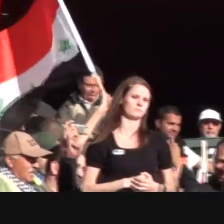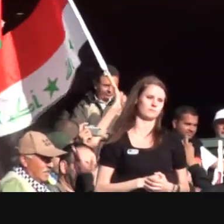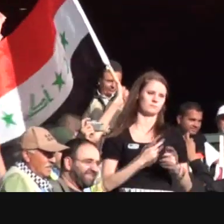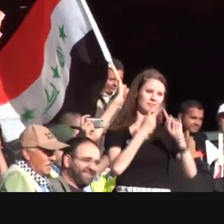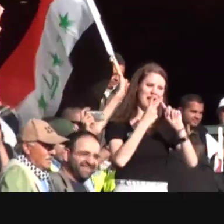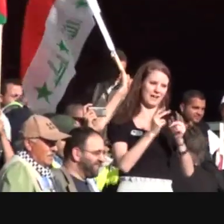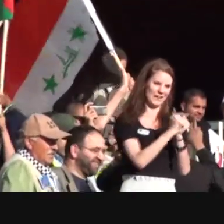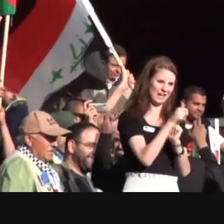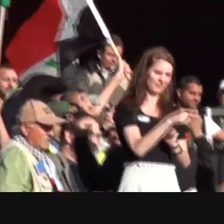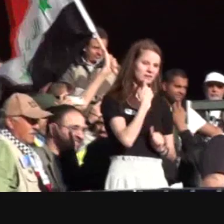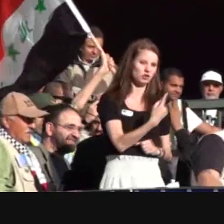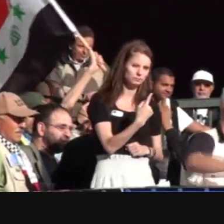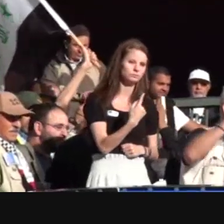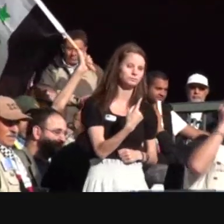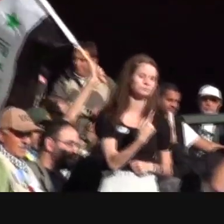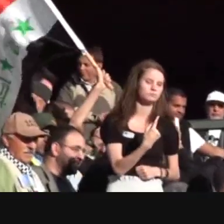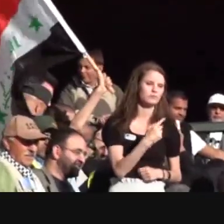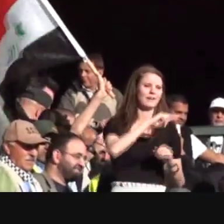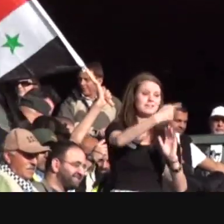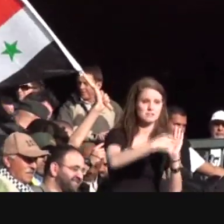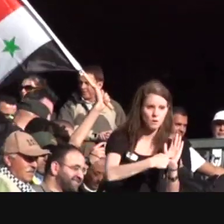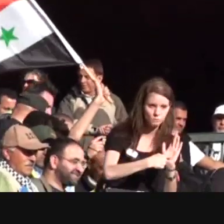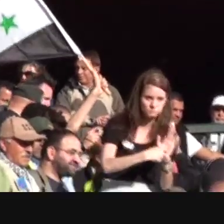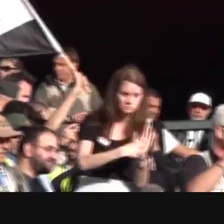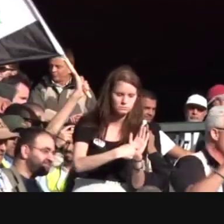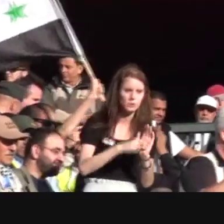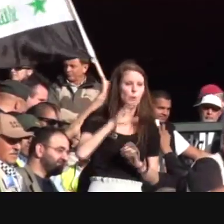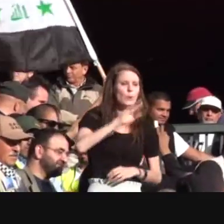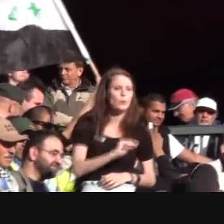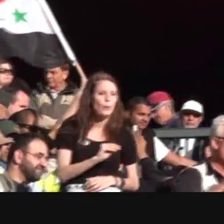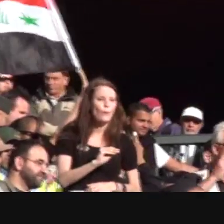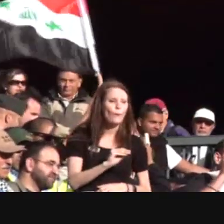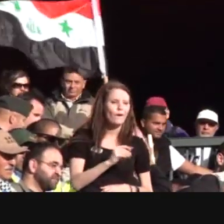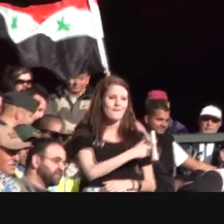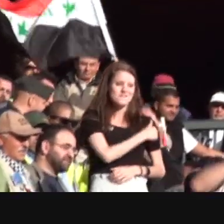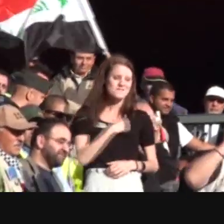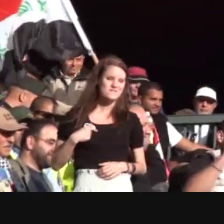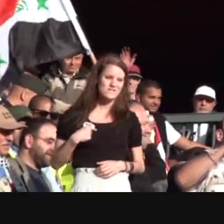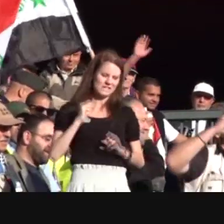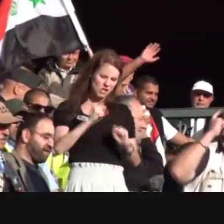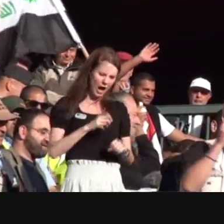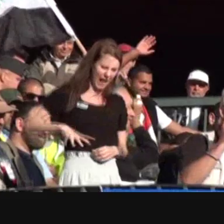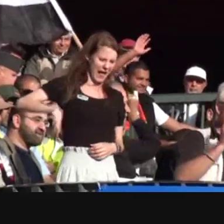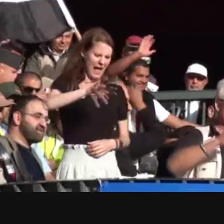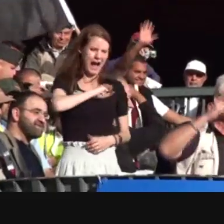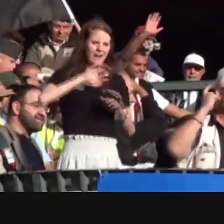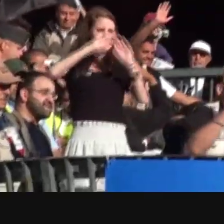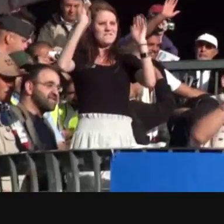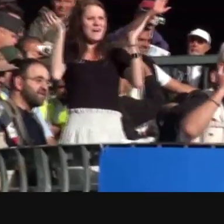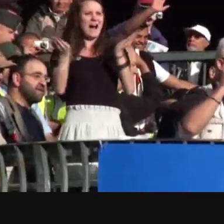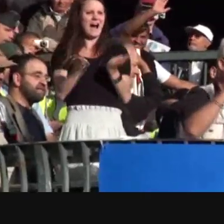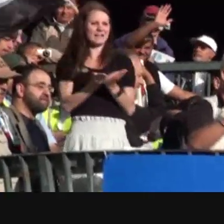Den andra ledaren sa att nästa gång då kommer vi att ta all